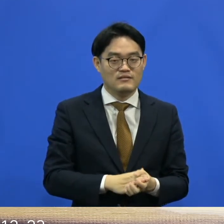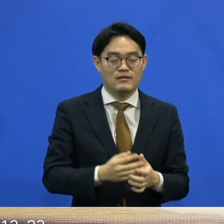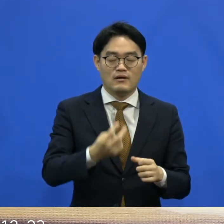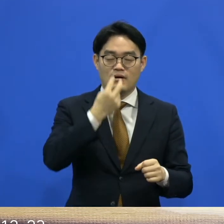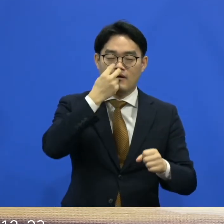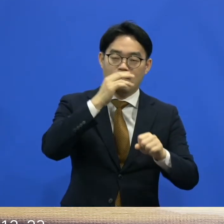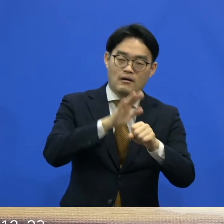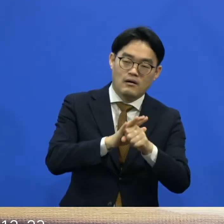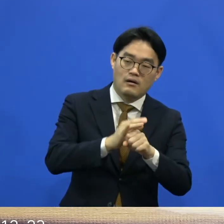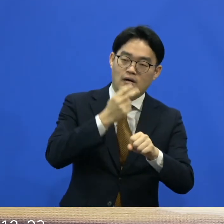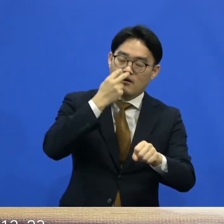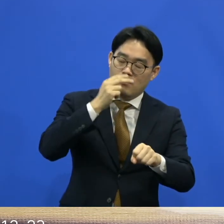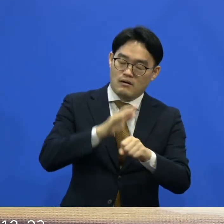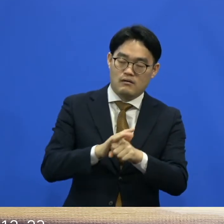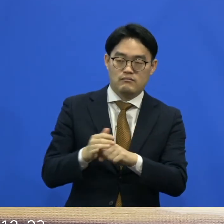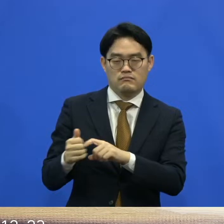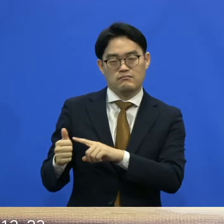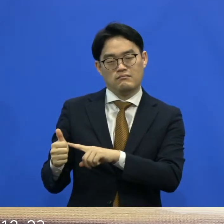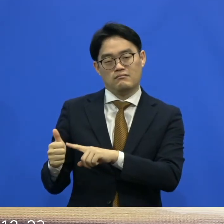억울함이 억울함.